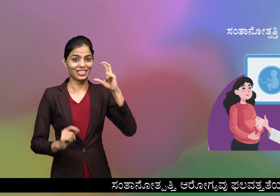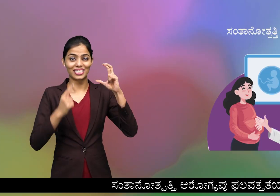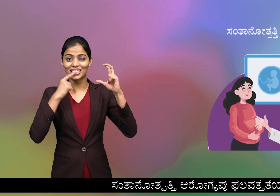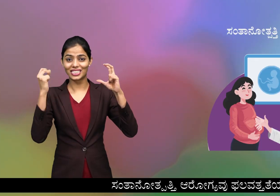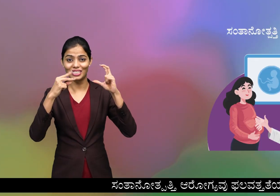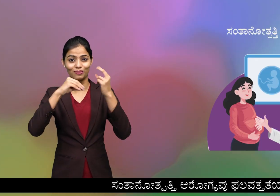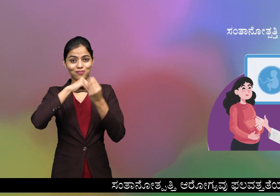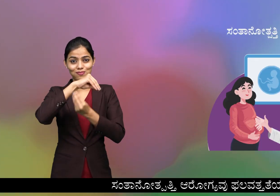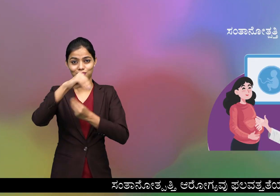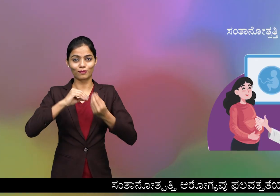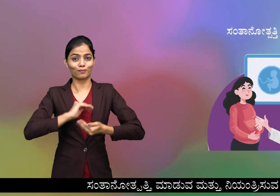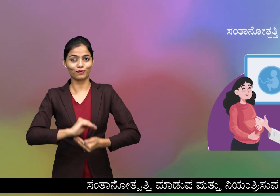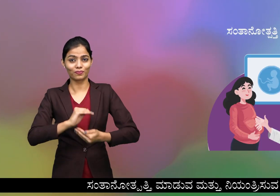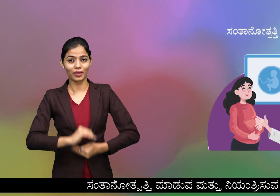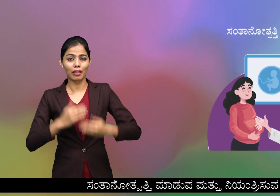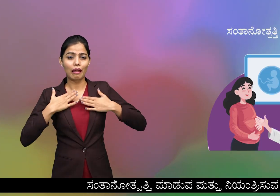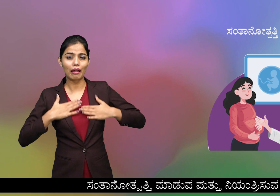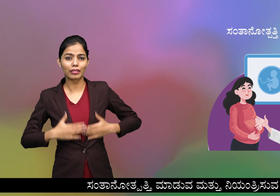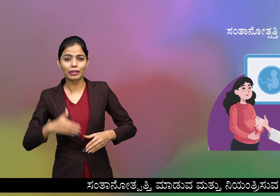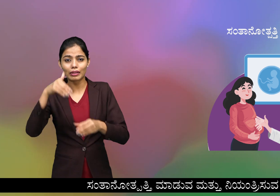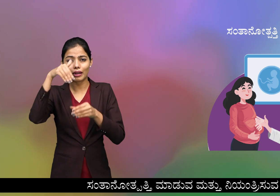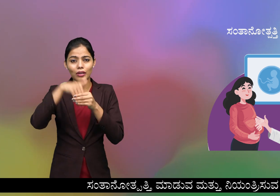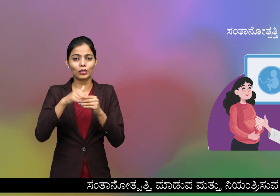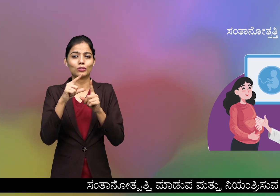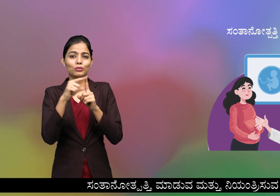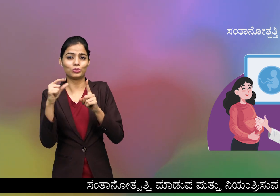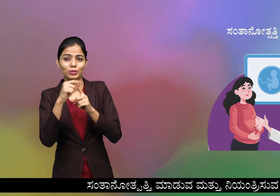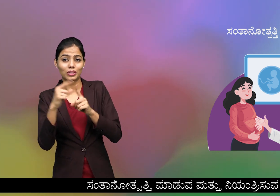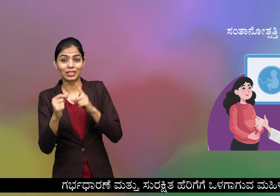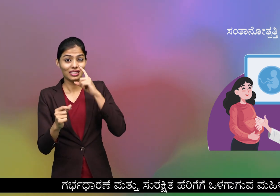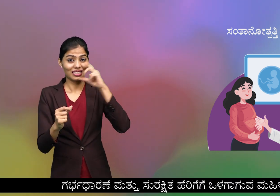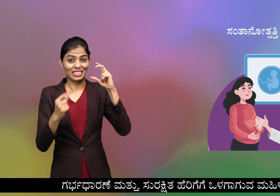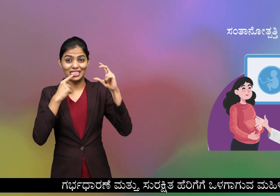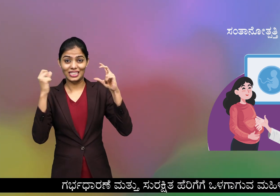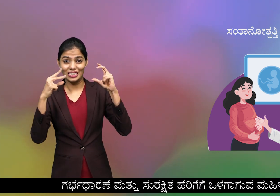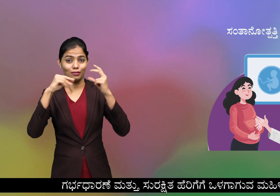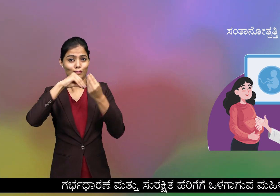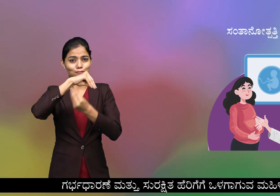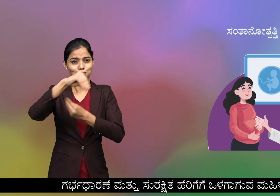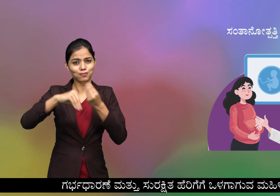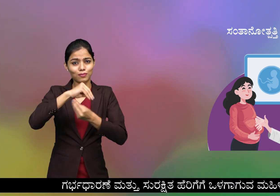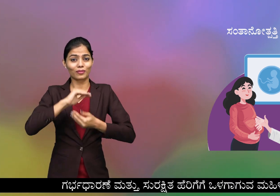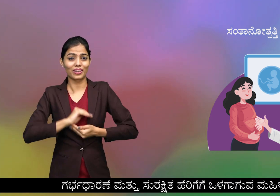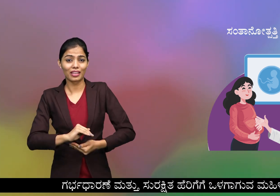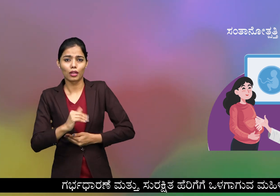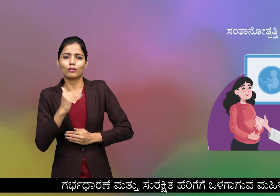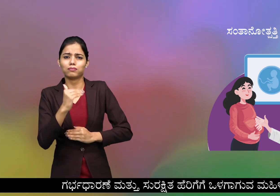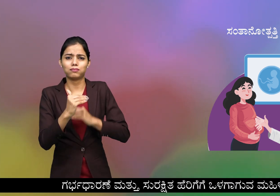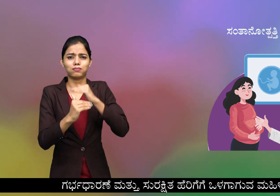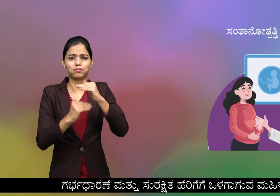ಸಂತಾನೋತ್ಪತ್ತಿ ಆರೋಗ್ಯವು ಫಲವತ್ತತೆಯ ಸಂತಾನೋತ್ಪತ್ತಿ ಮಾಡುವ ಮತ್ತು ನಿಯಂತ್ರಿಸುವ ಸಾಮರ್ಥ್ಯ, ಗರ್ಭಧಾರಣೆ ಮತ್ತು ಸುರಕ್ಷಿತ ಹೆರಿಗೆಗೆ ಒಳಗಾಗುವ ಮಹಿಳೆಯರ